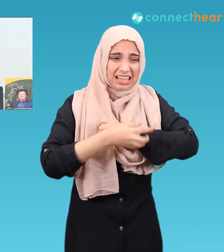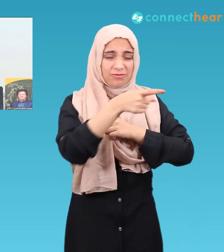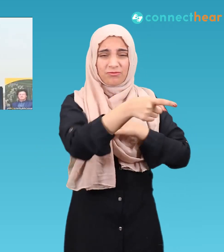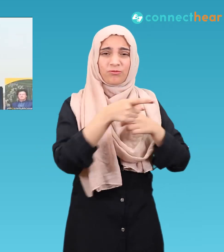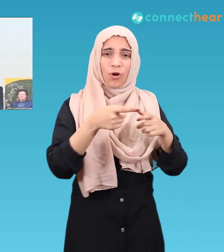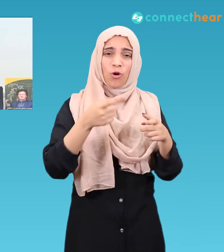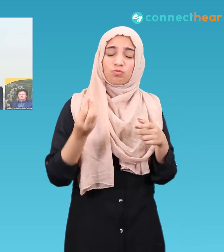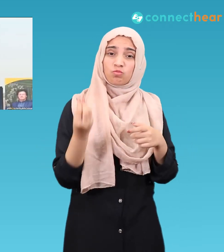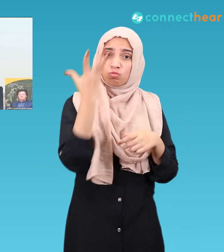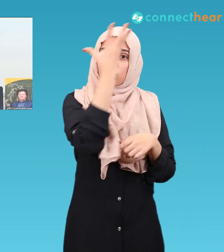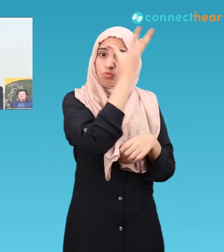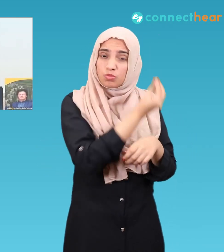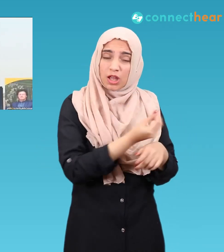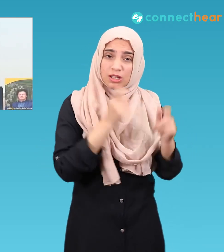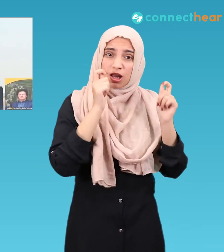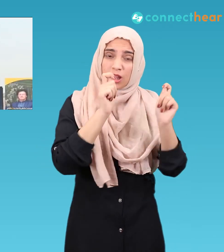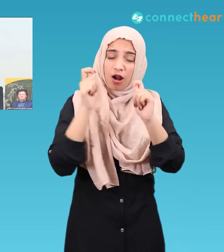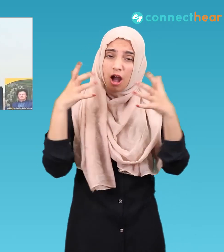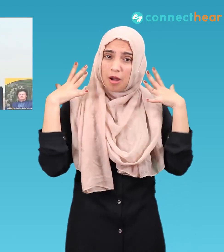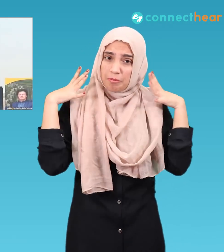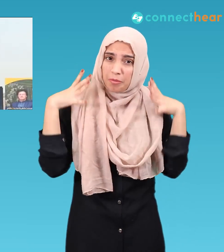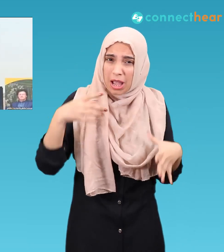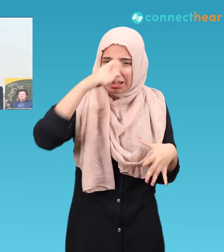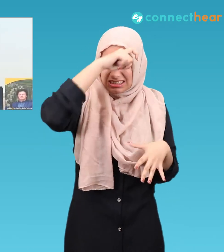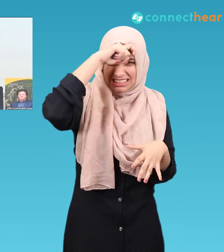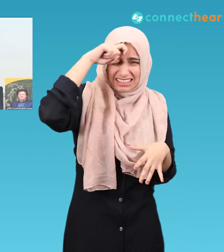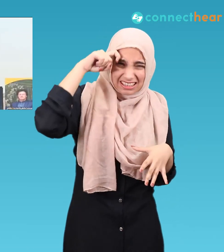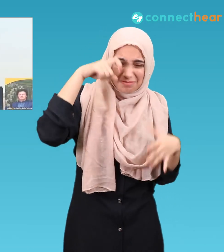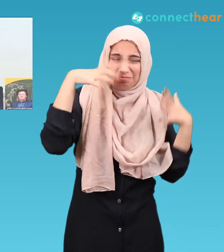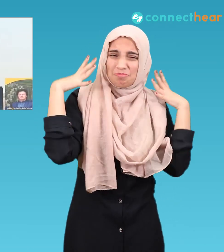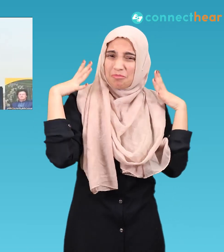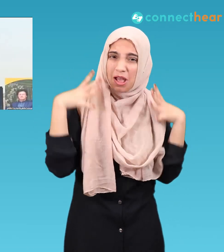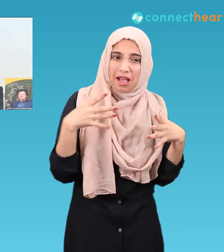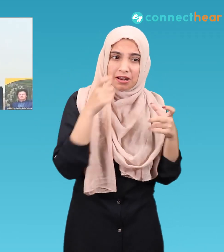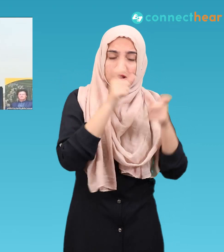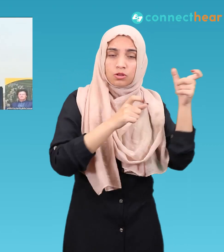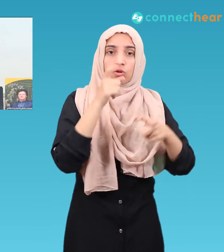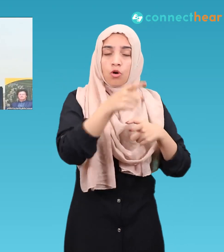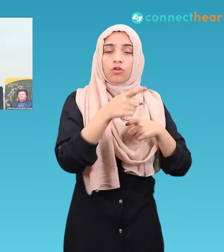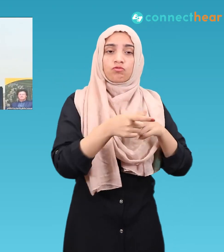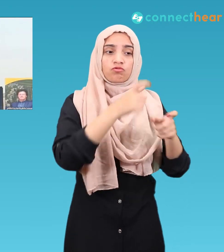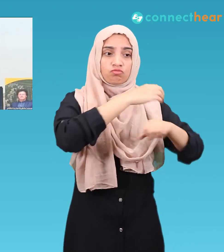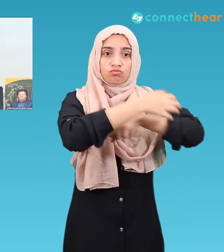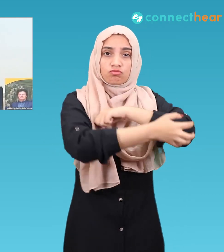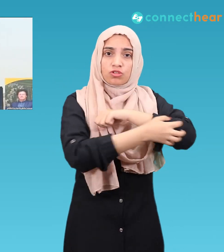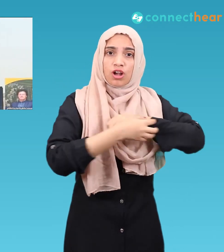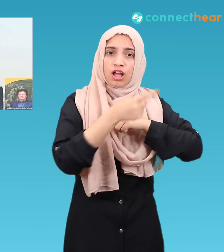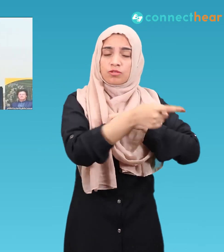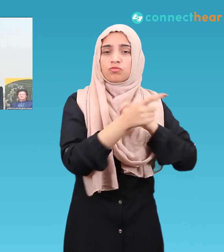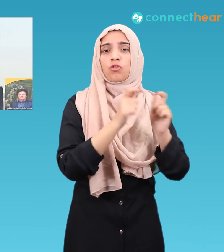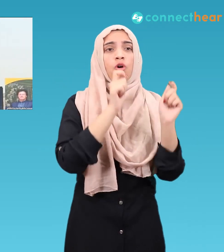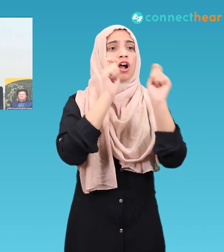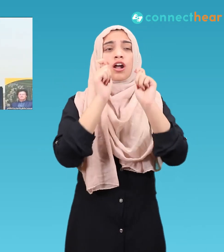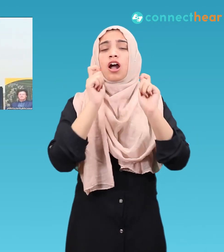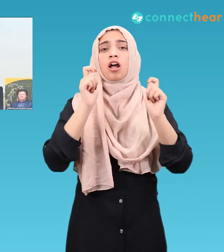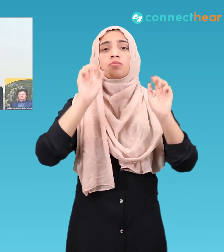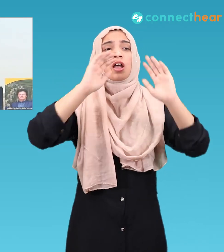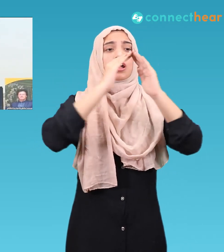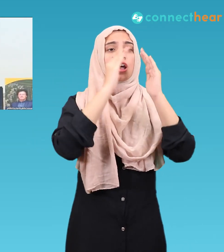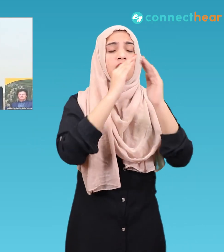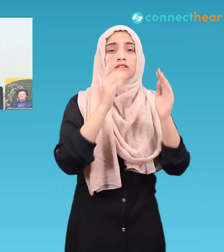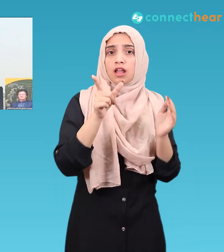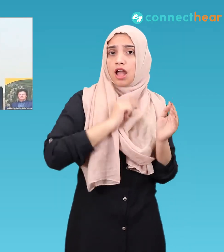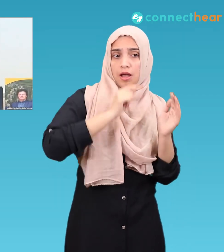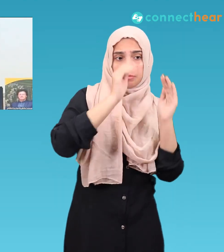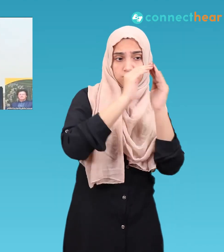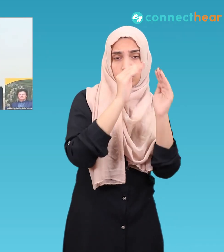सकते हैं, अपना घर बना सकते हैं, तो उन लोगों के लिए हमारे बदकिस्मती से मुल्क में कभी